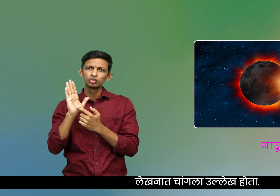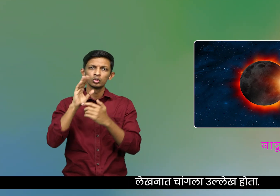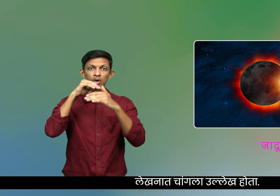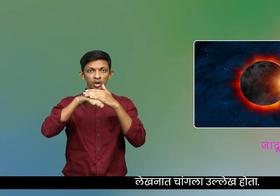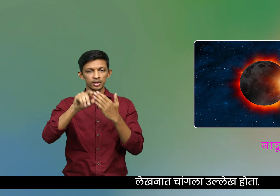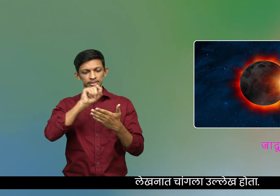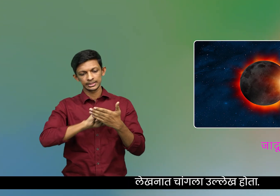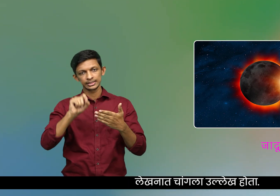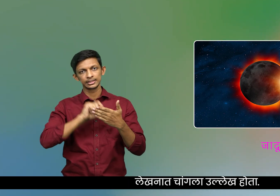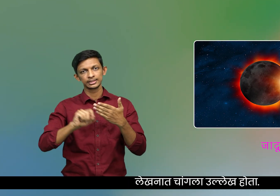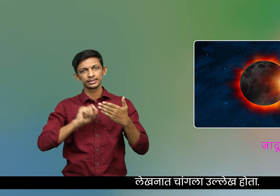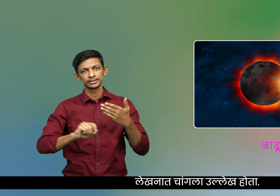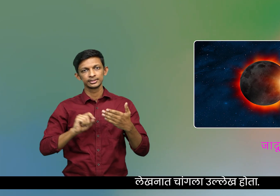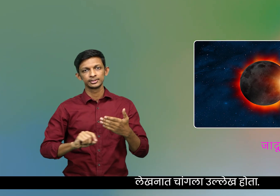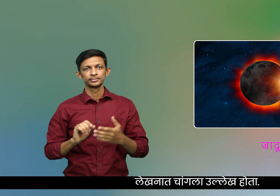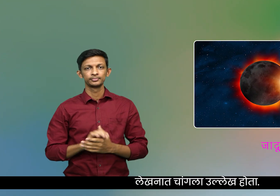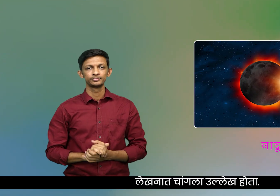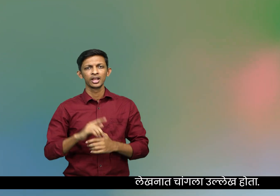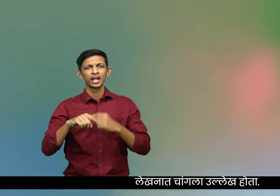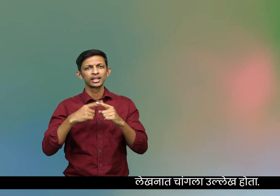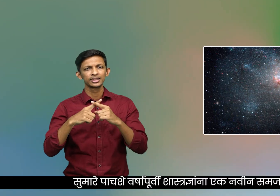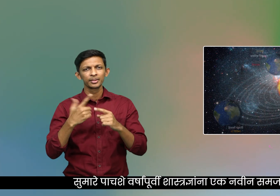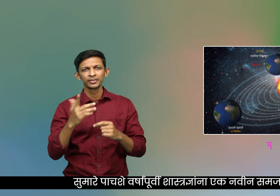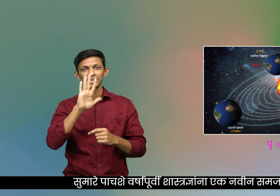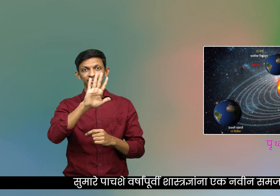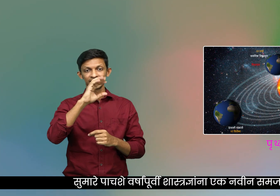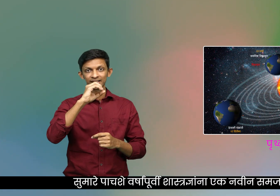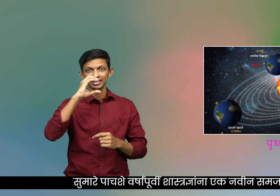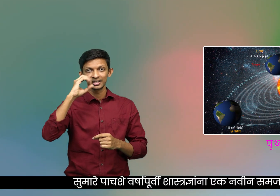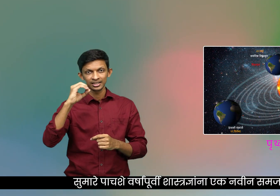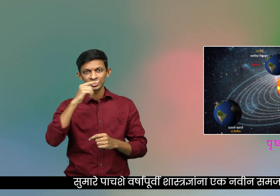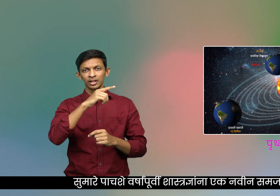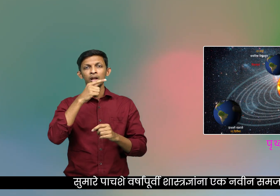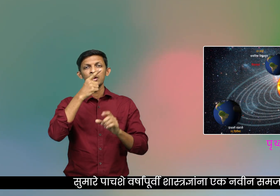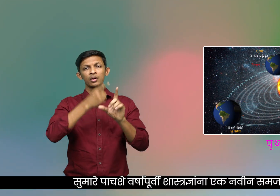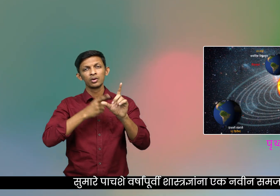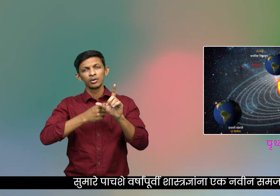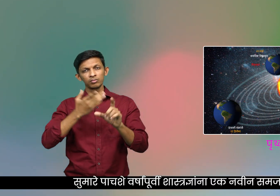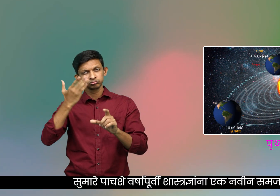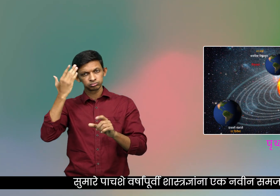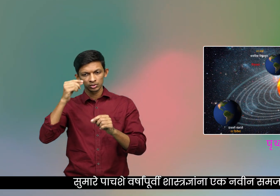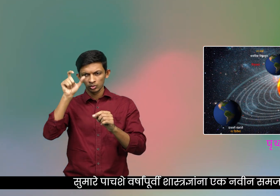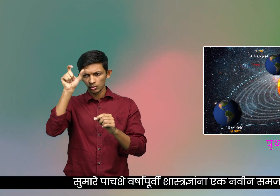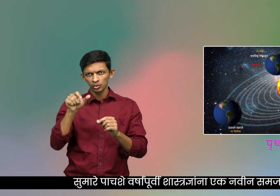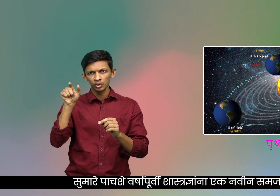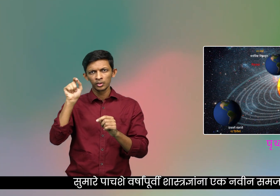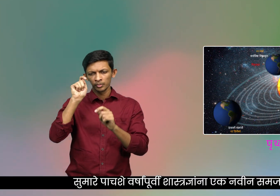लेखनात चांगला उल्लेख होते. सुमारे 500 वर्षापूर्वी शास्त्रज्ञांनी एक